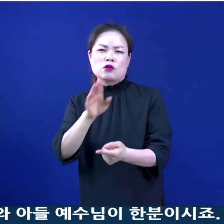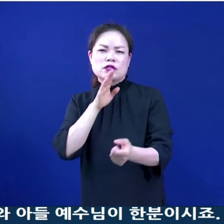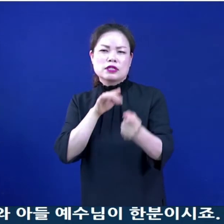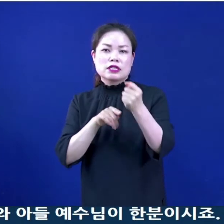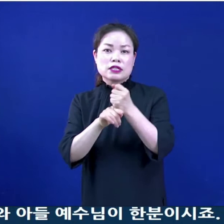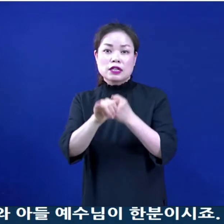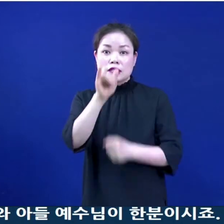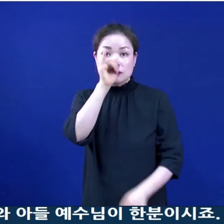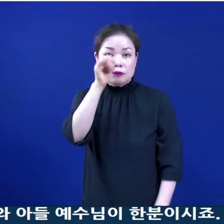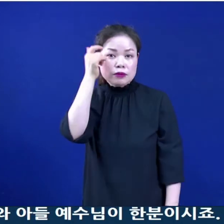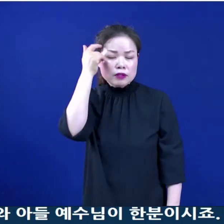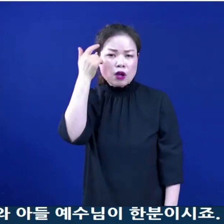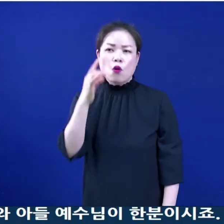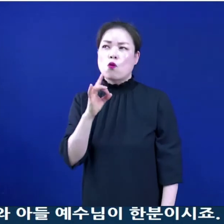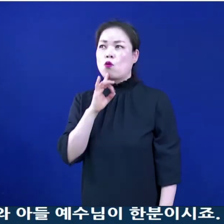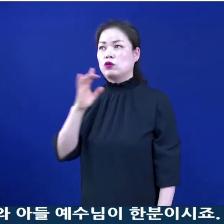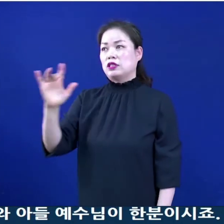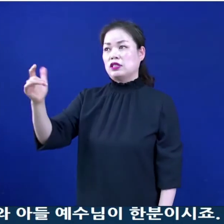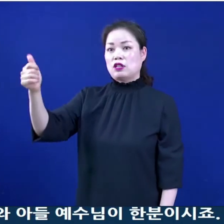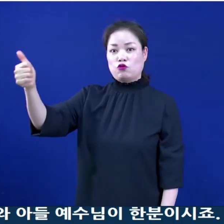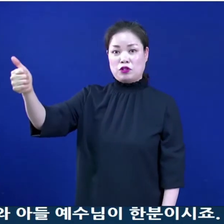나오는지 아십니까? 오직 예수,